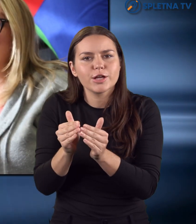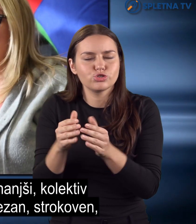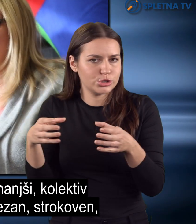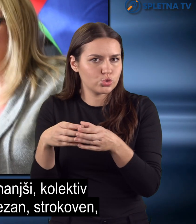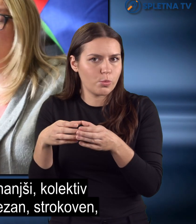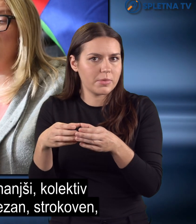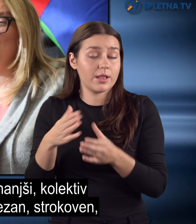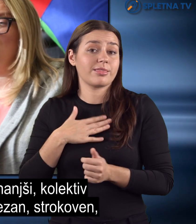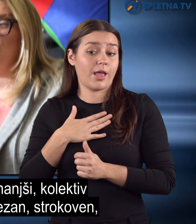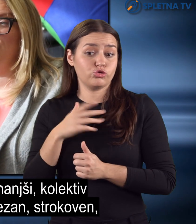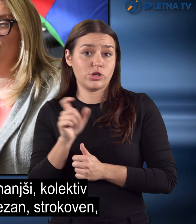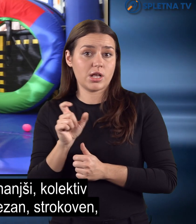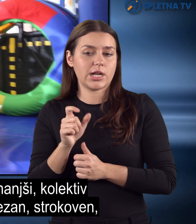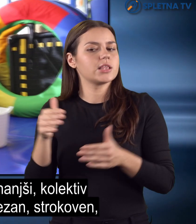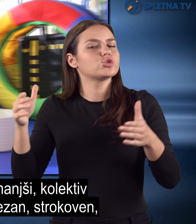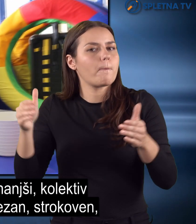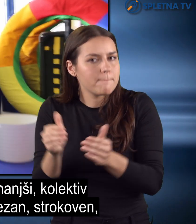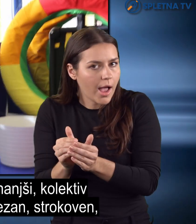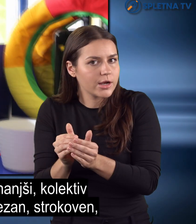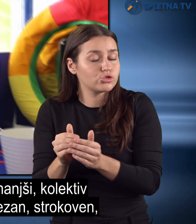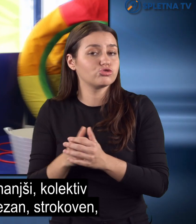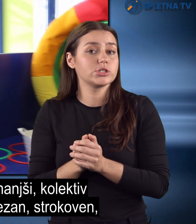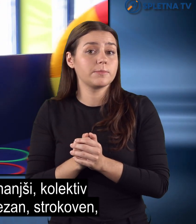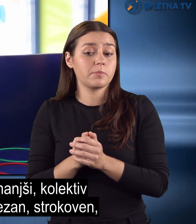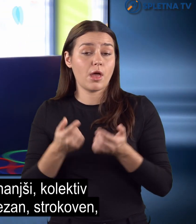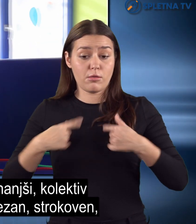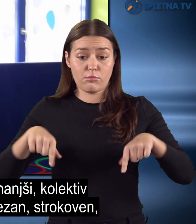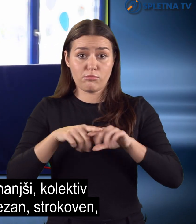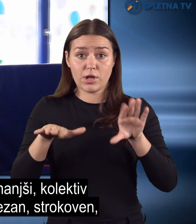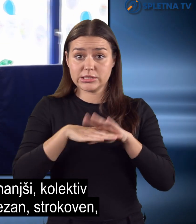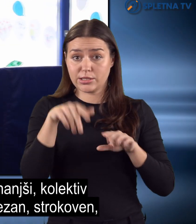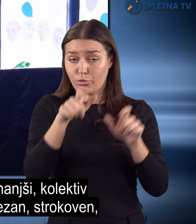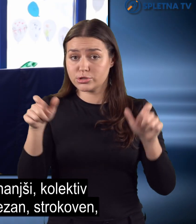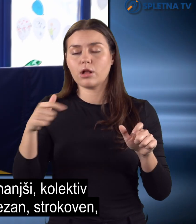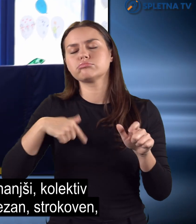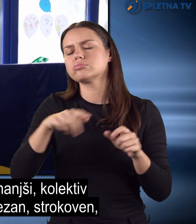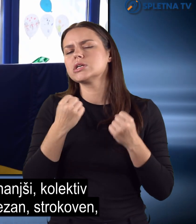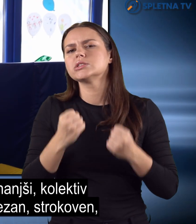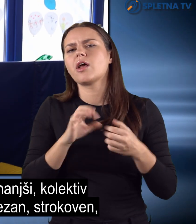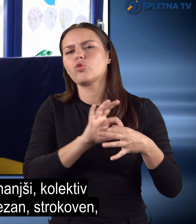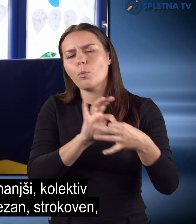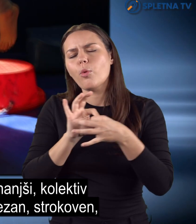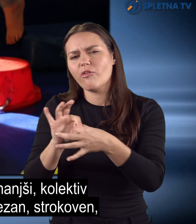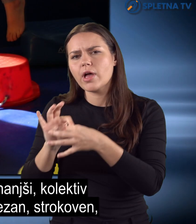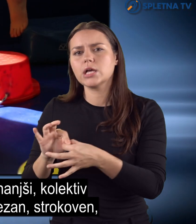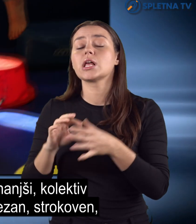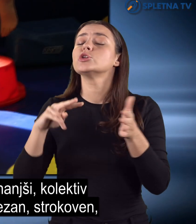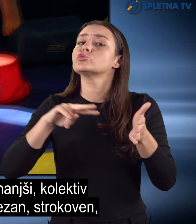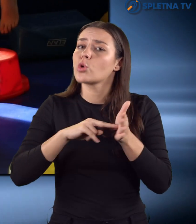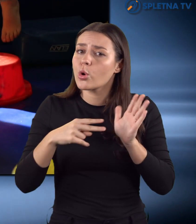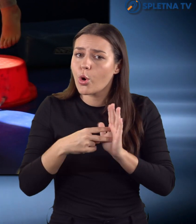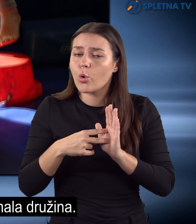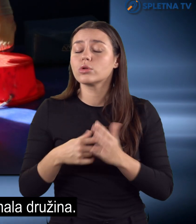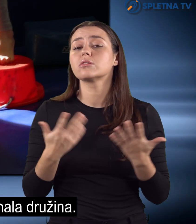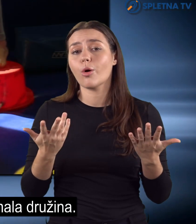skupin, torej naši razredi so manjši. Kolektiv je izredno povezan,